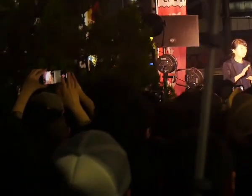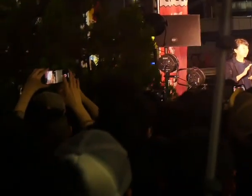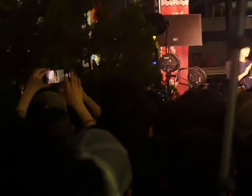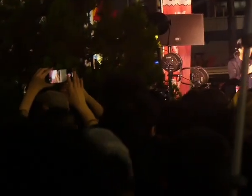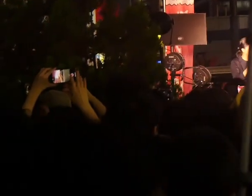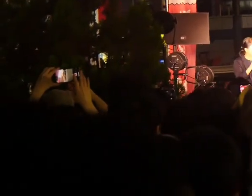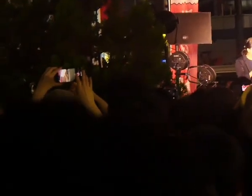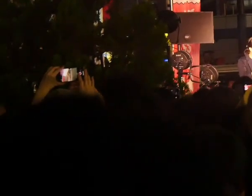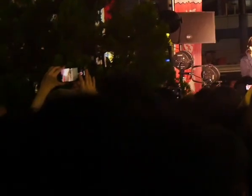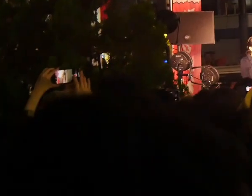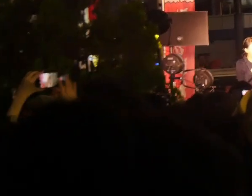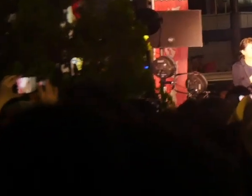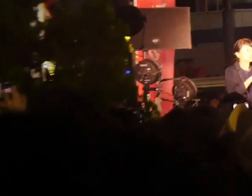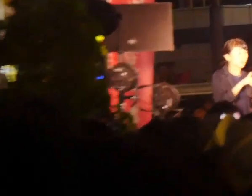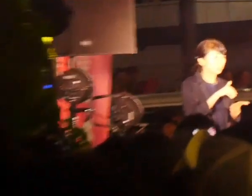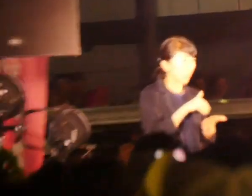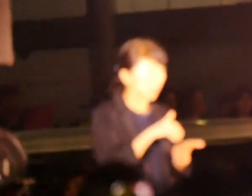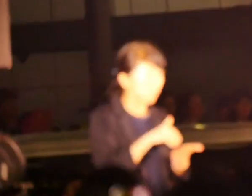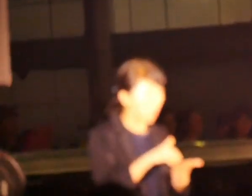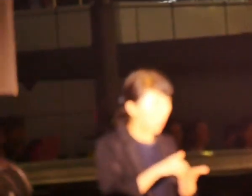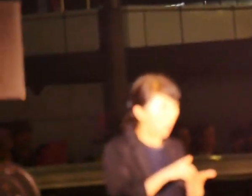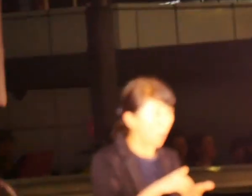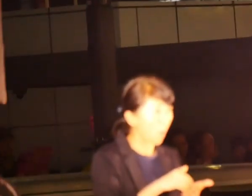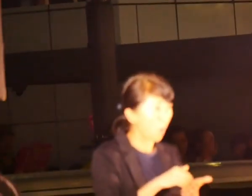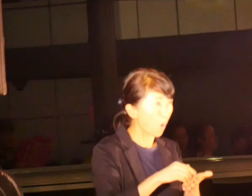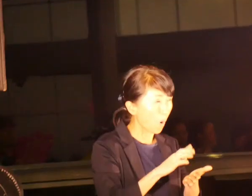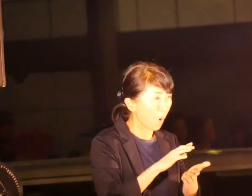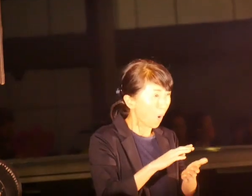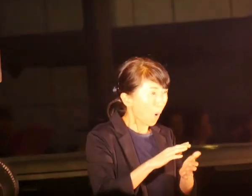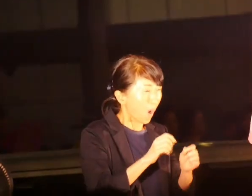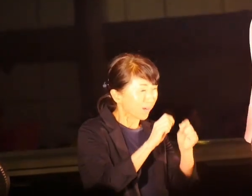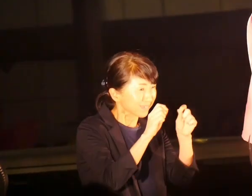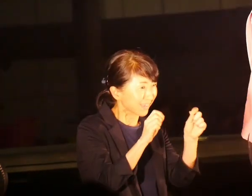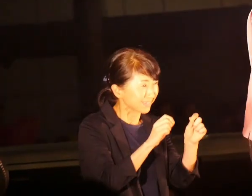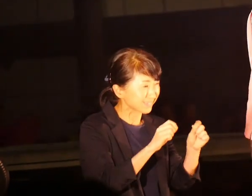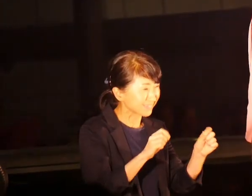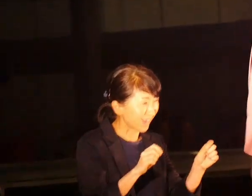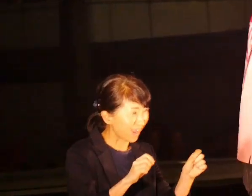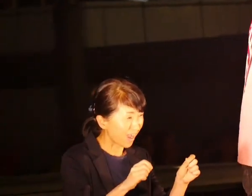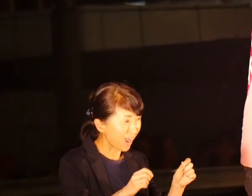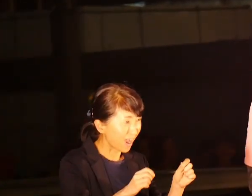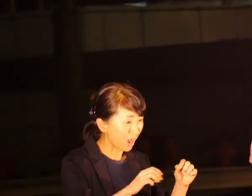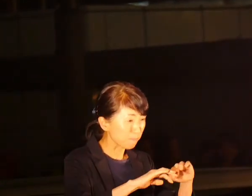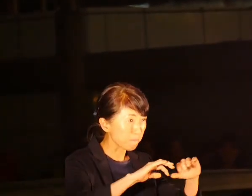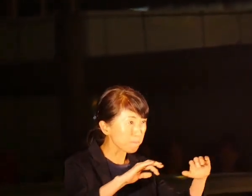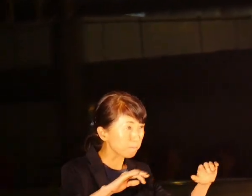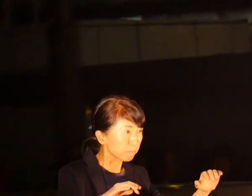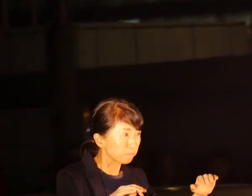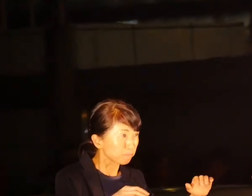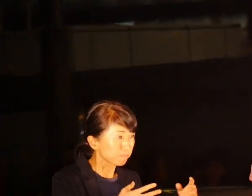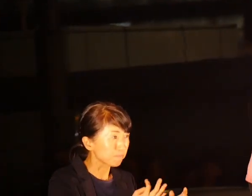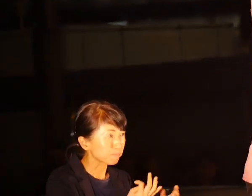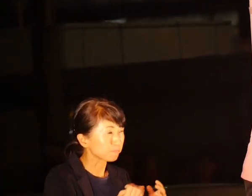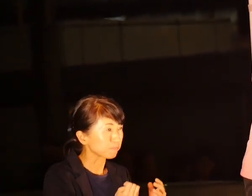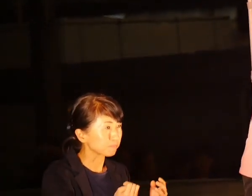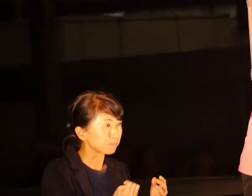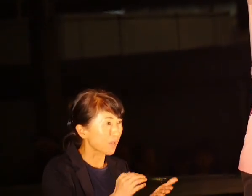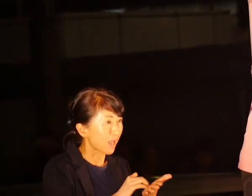ただしこれはあくまでも蓋が開いてみるまで分かんないんですよ。蓋が開くまで分からない。なぜ